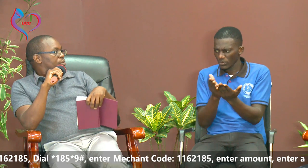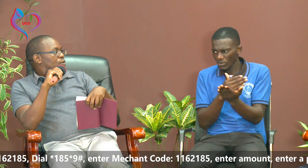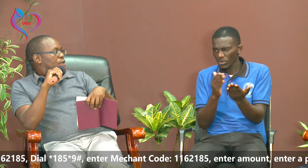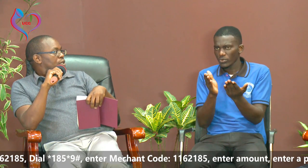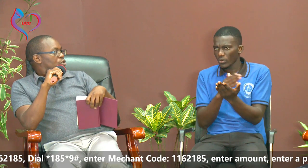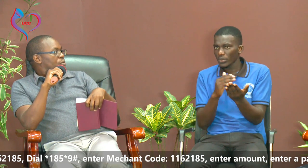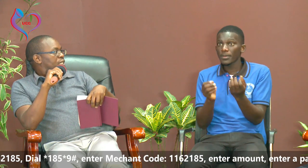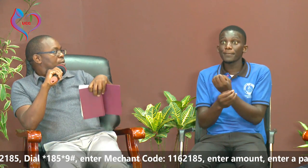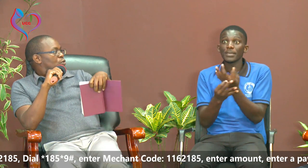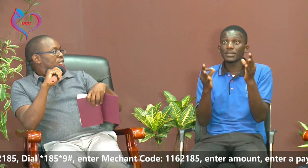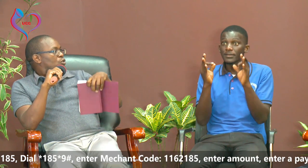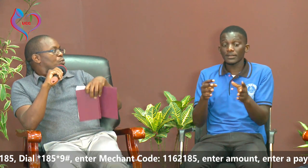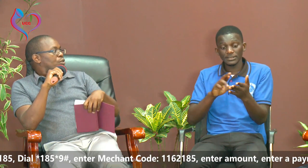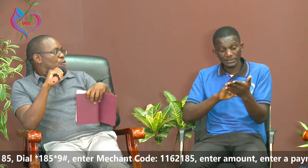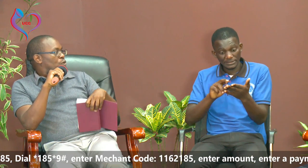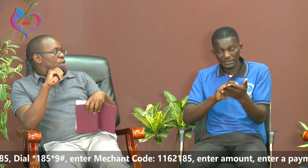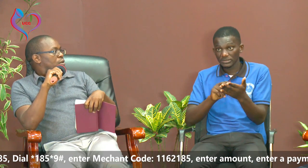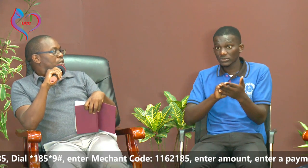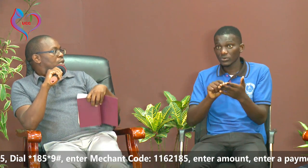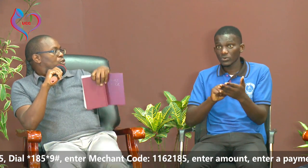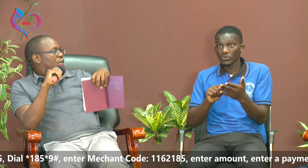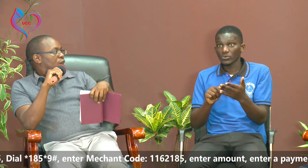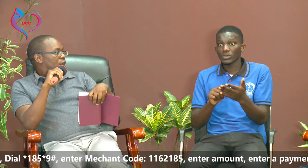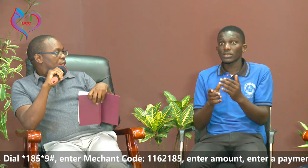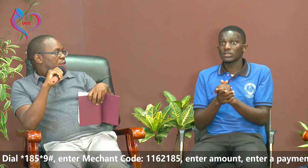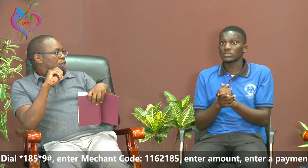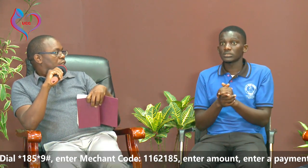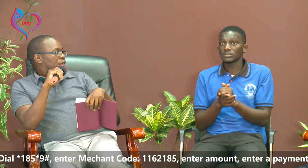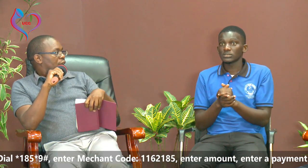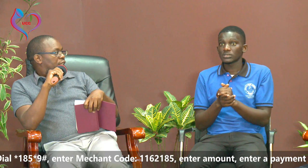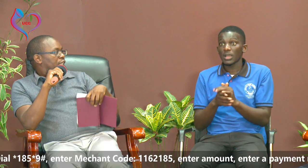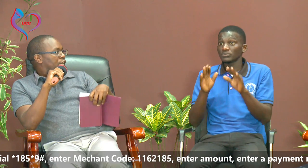mu nsomesa ebintu asatu muchimu mu kitabo cha chengero.